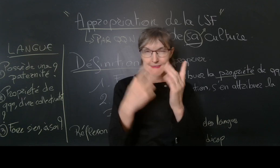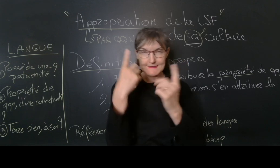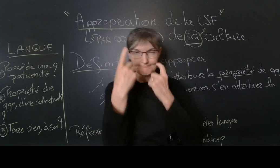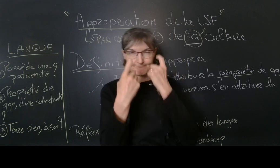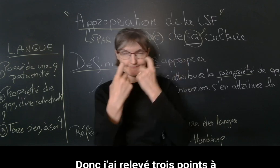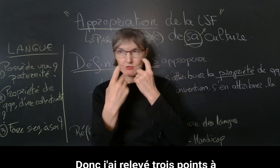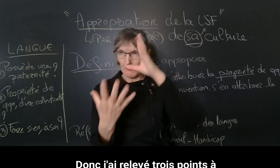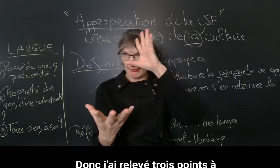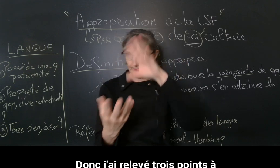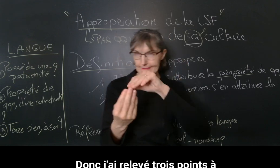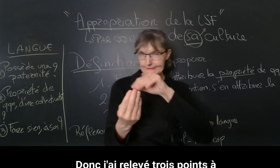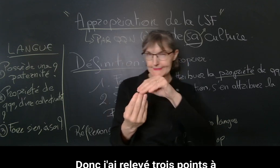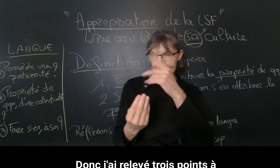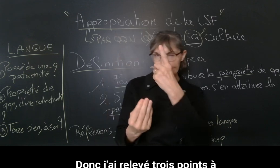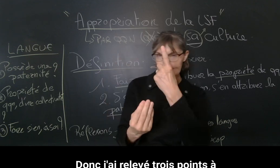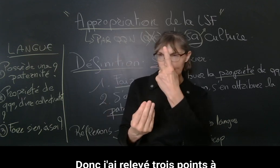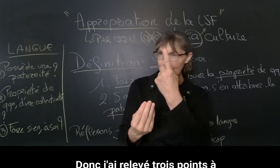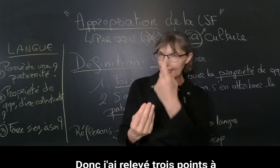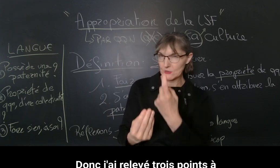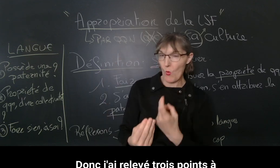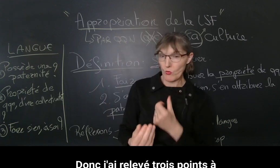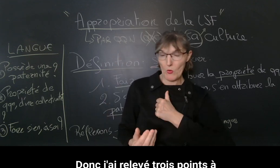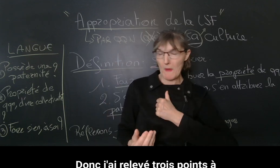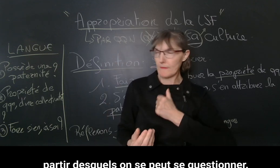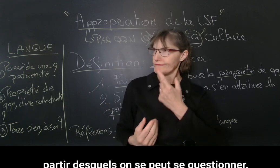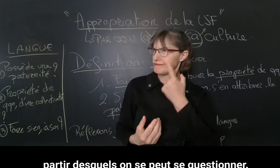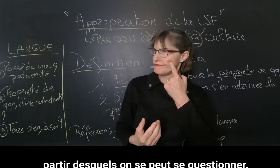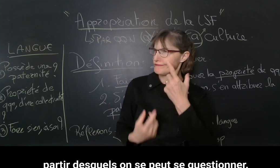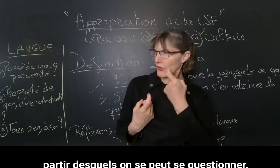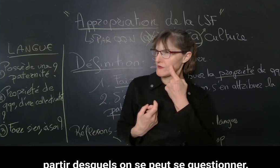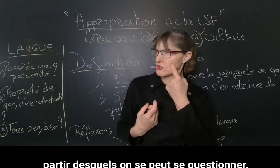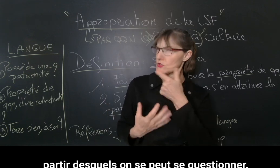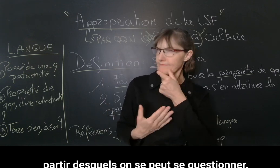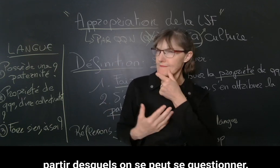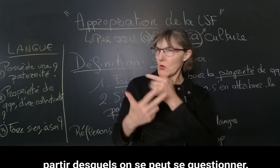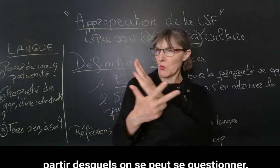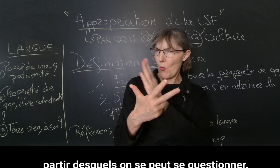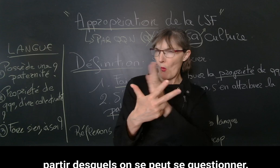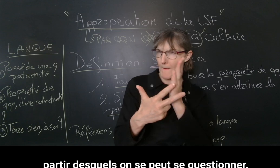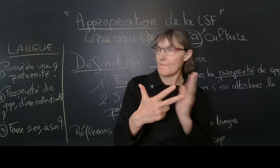donc j'ai relevé trois points à partir desquels on se peut se questionner